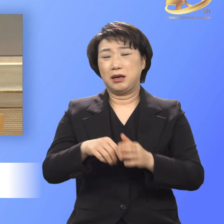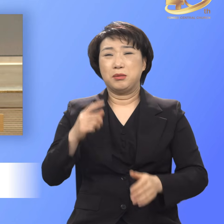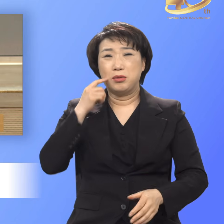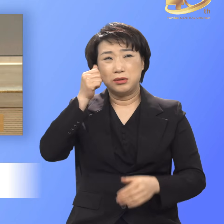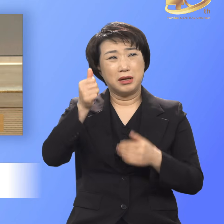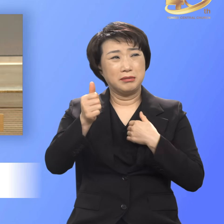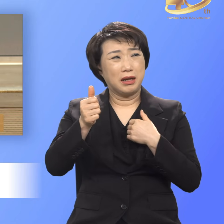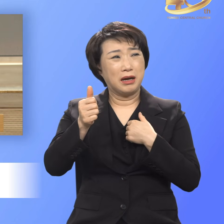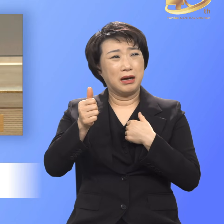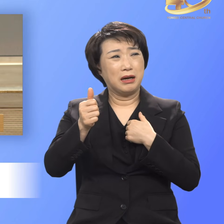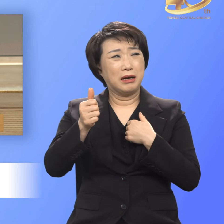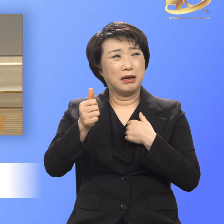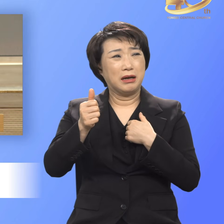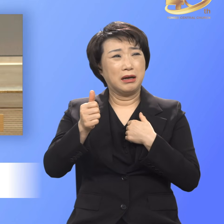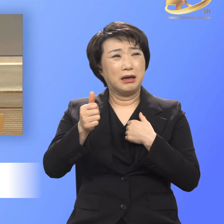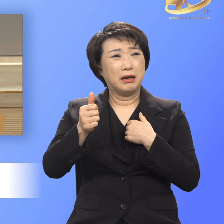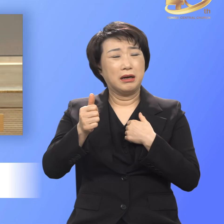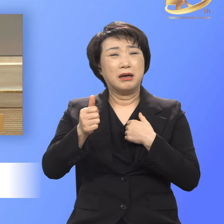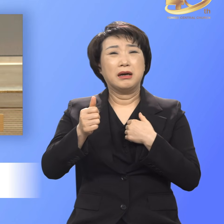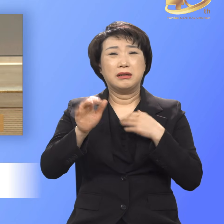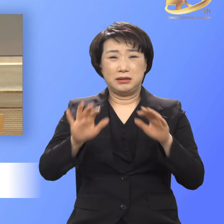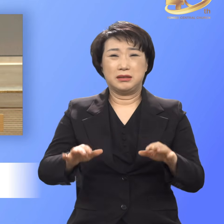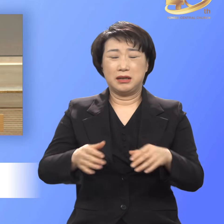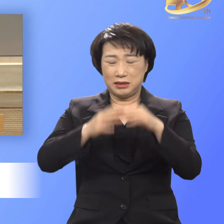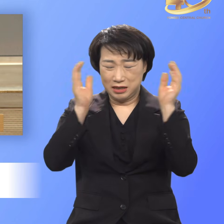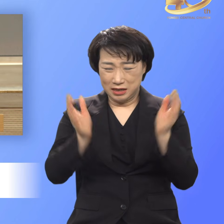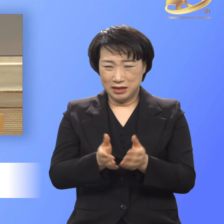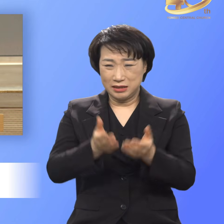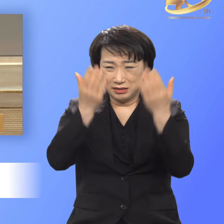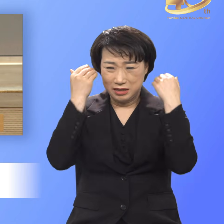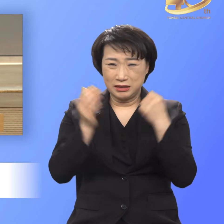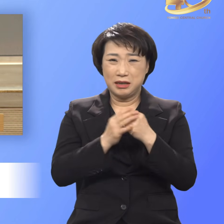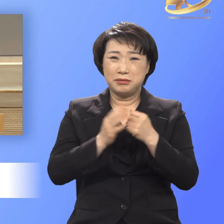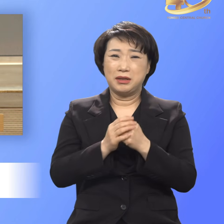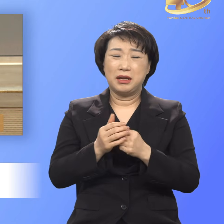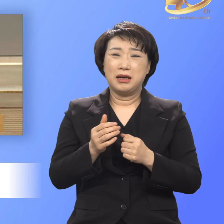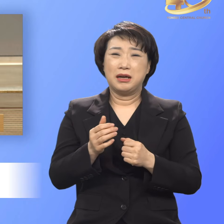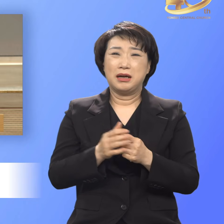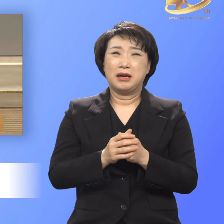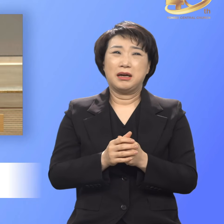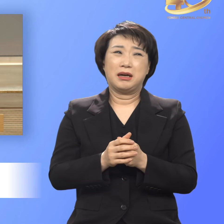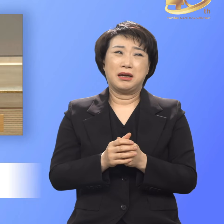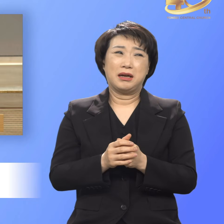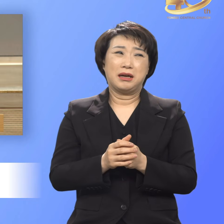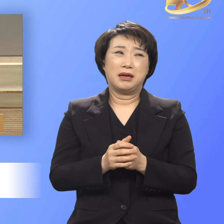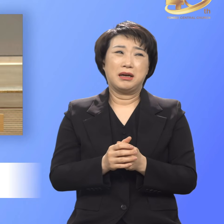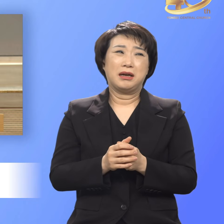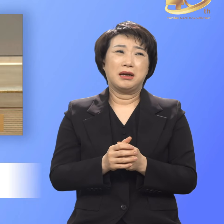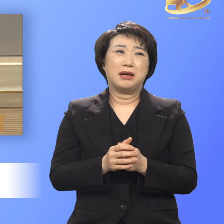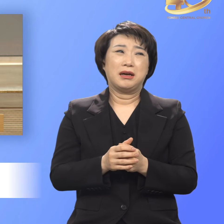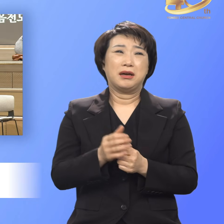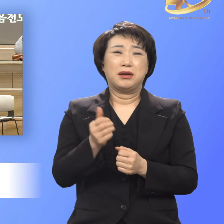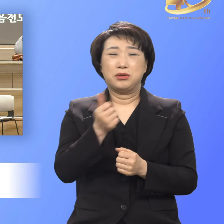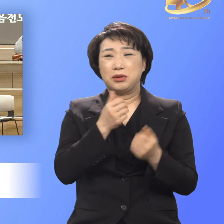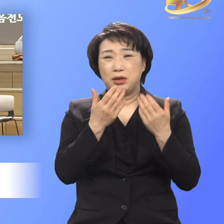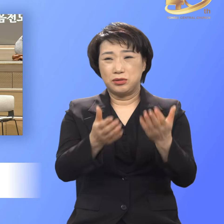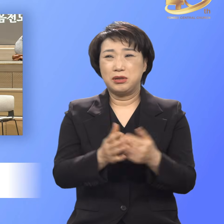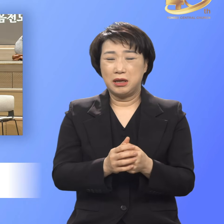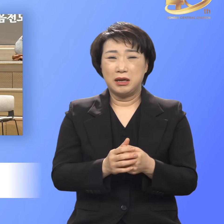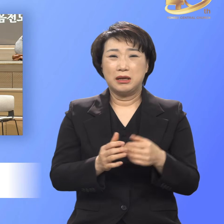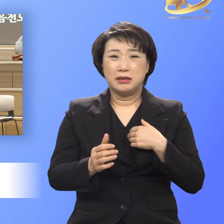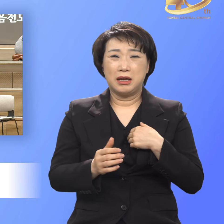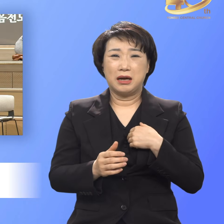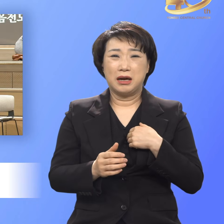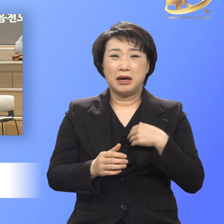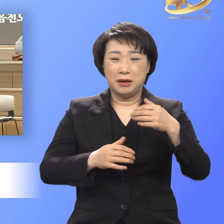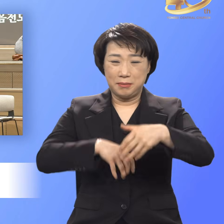목사님이 지나갔던 얘기인데, 태양빛 하나도 안 나오는 지하 같은 곳에서 15년을